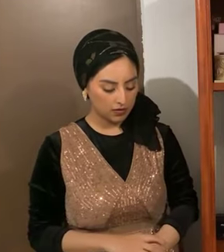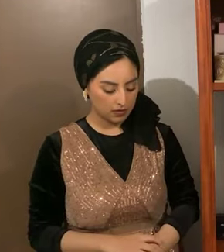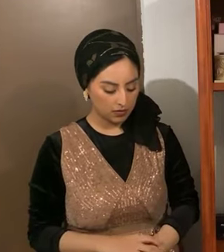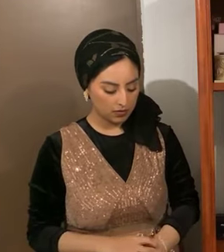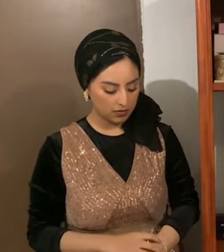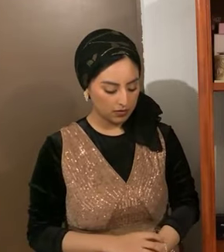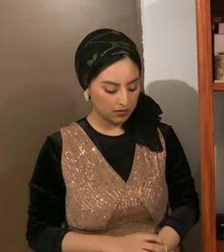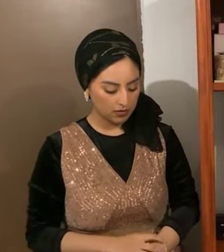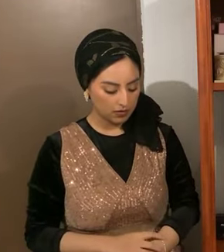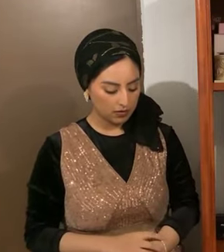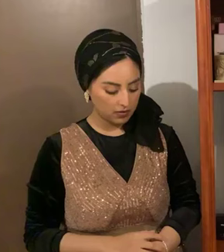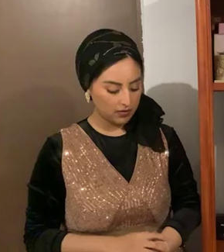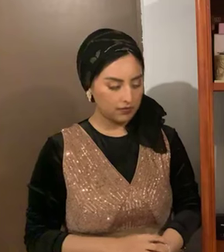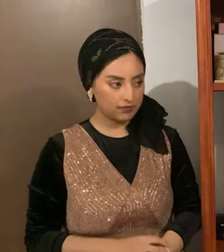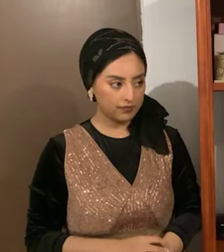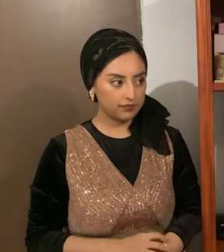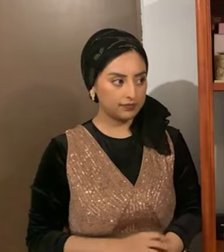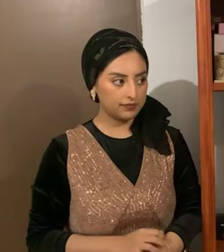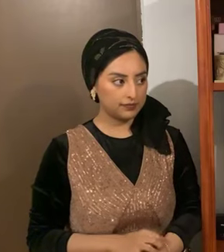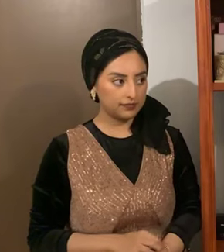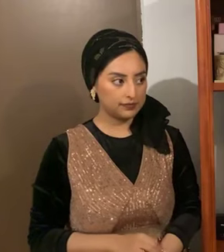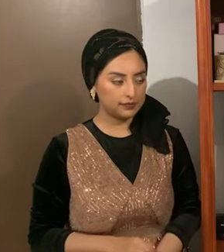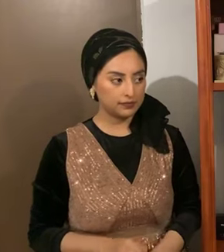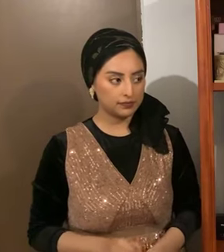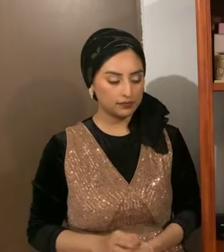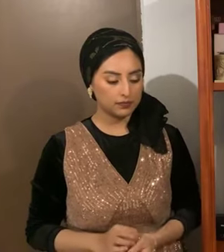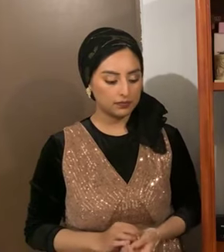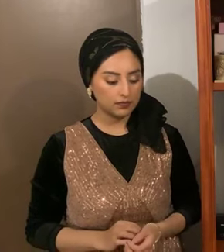ahí está, perfecto, muy bien.